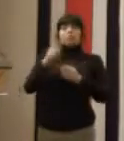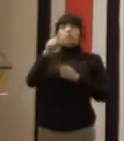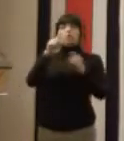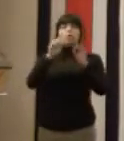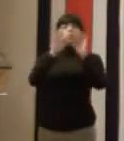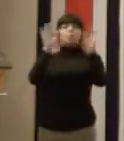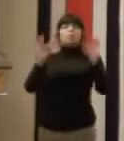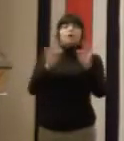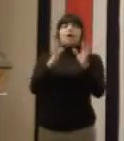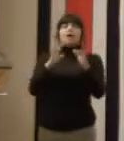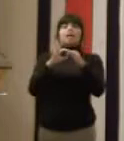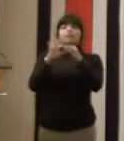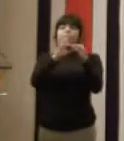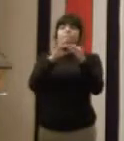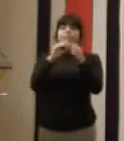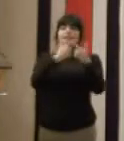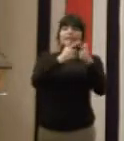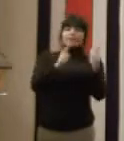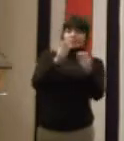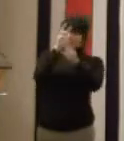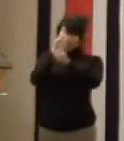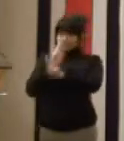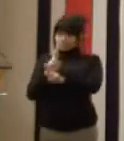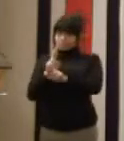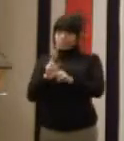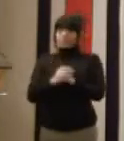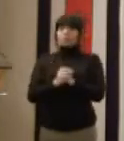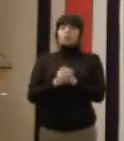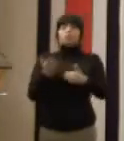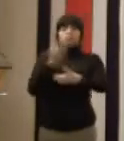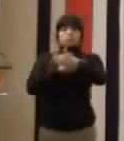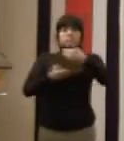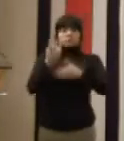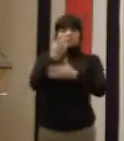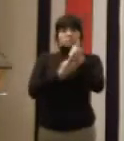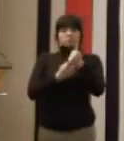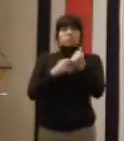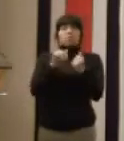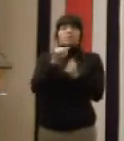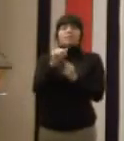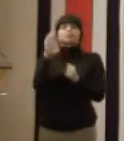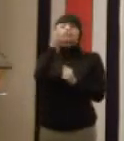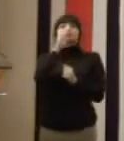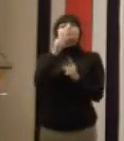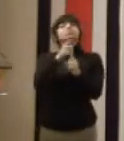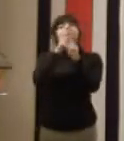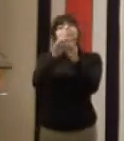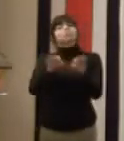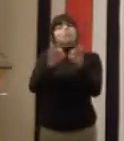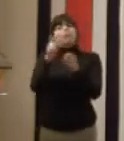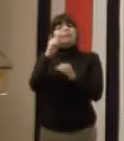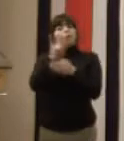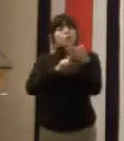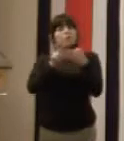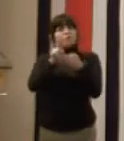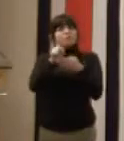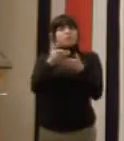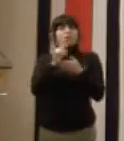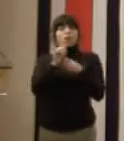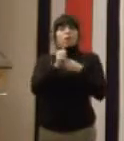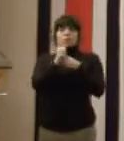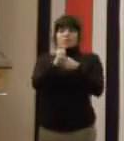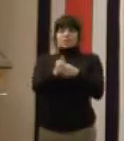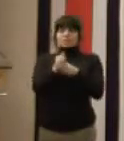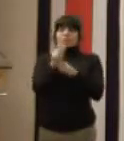marco de libertad y de respeto recíproco, en el marco de esas prioridades que para las universidades son una guía,